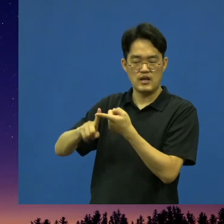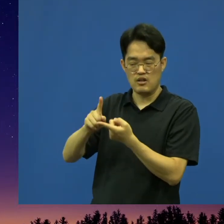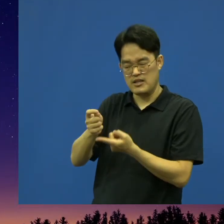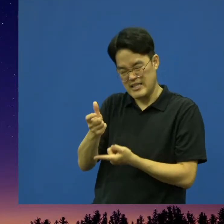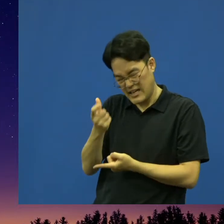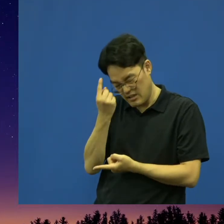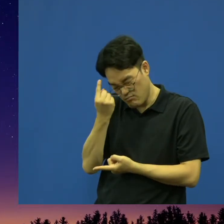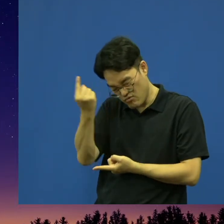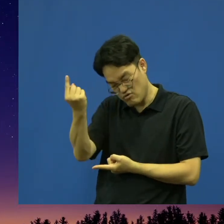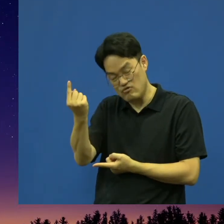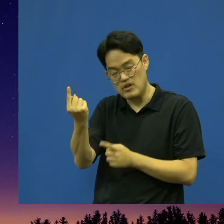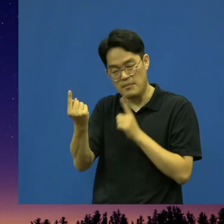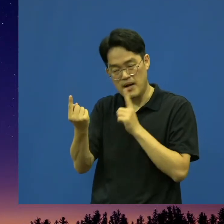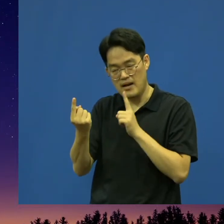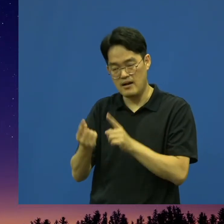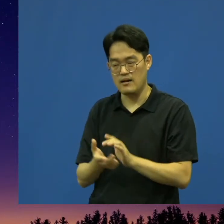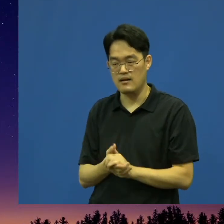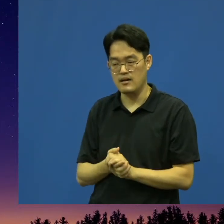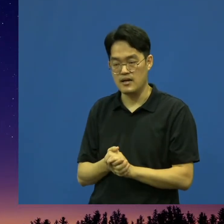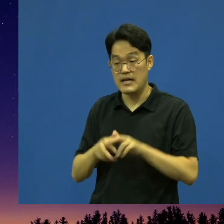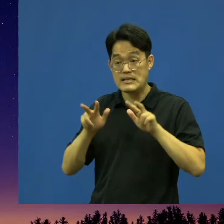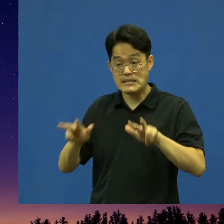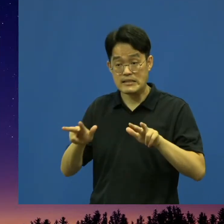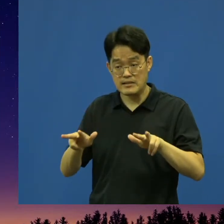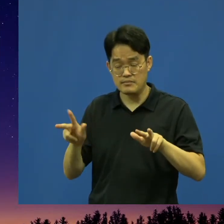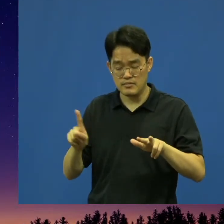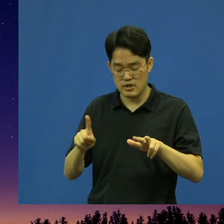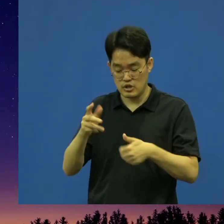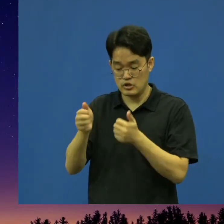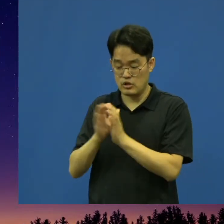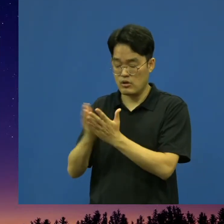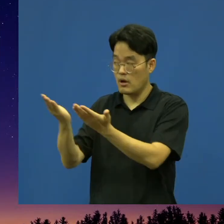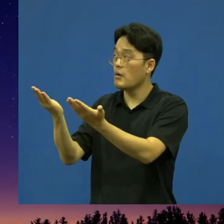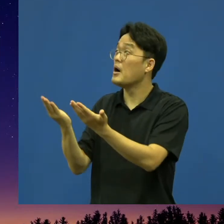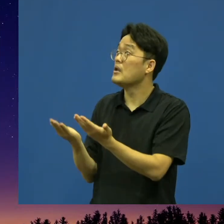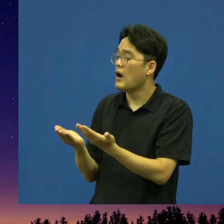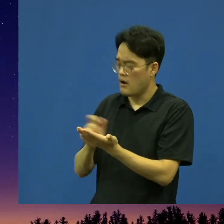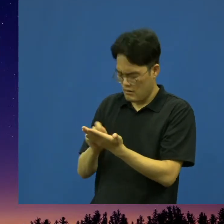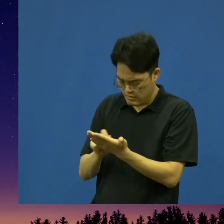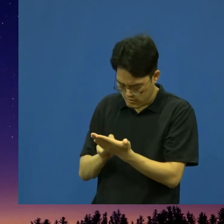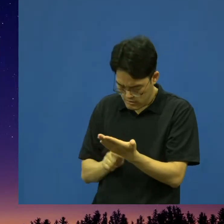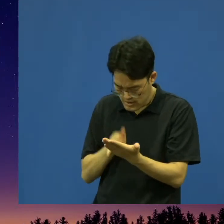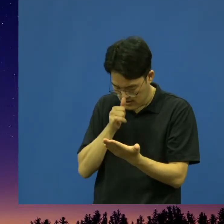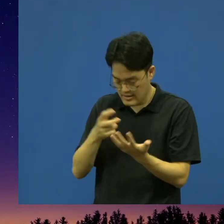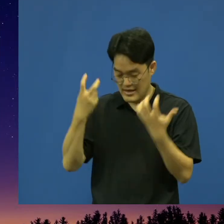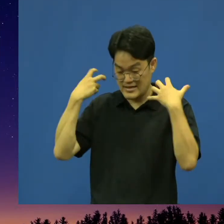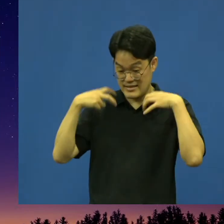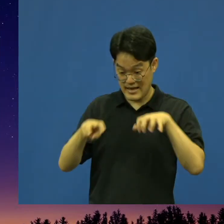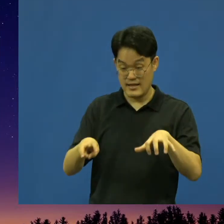성경을 지금 받아 기록하고 있던 다니엘은 사실은